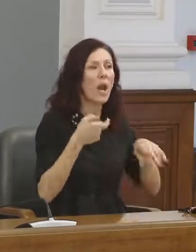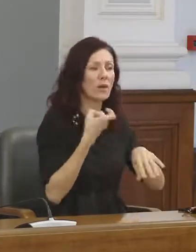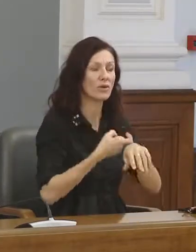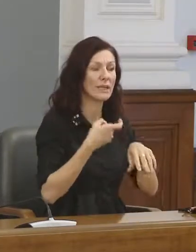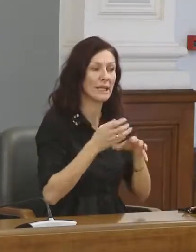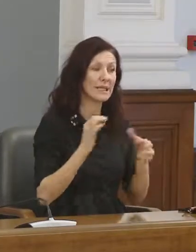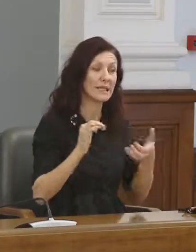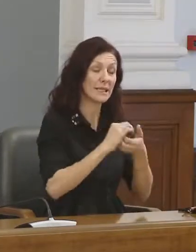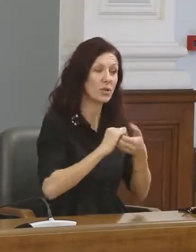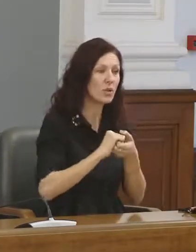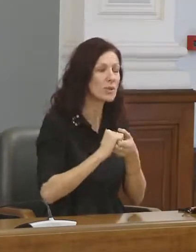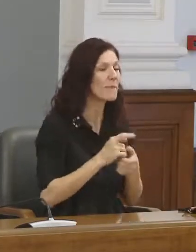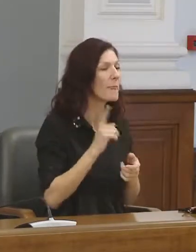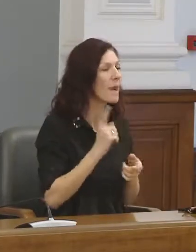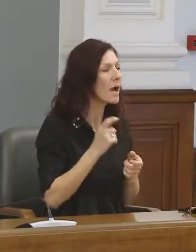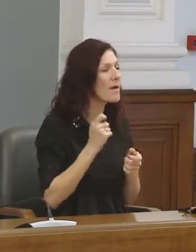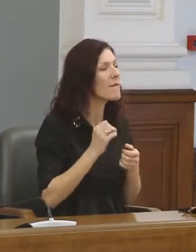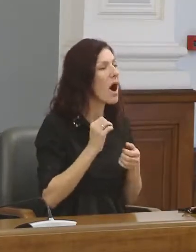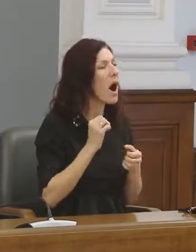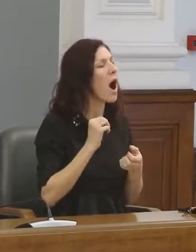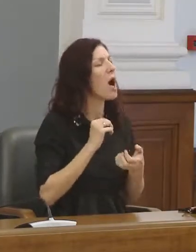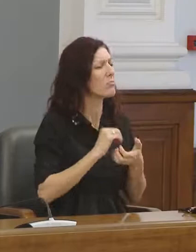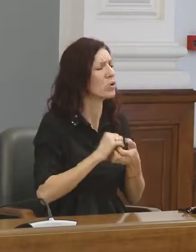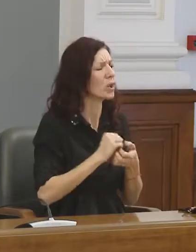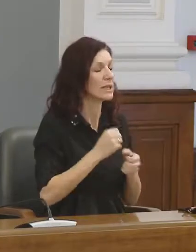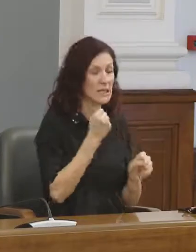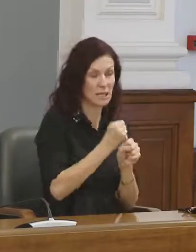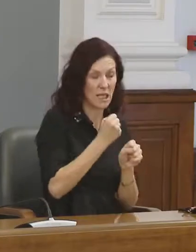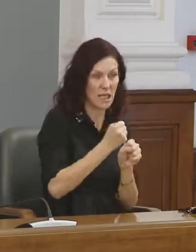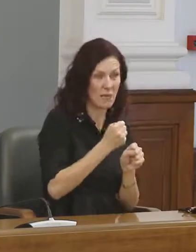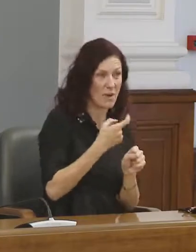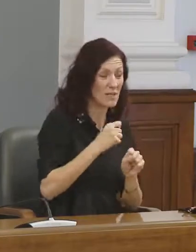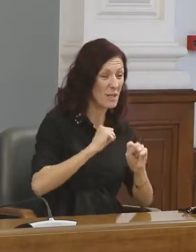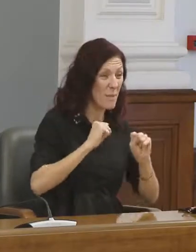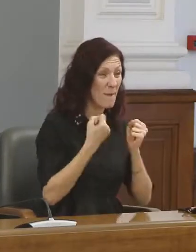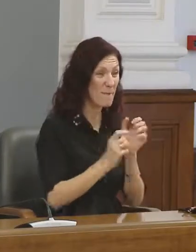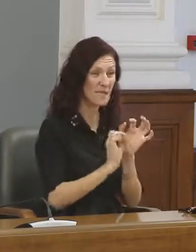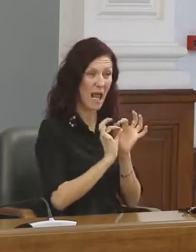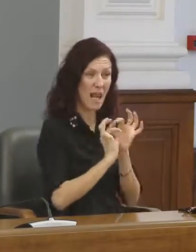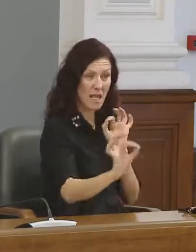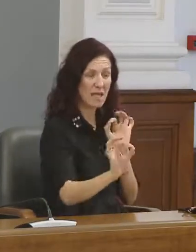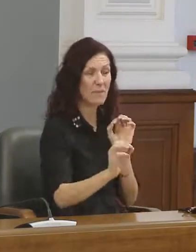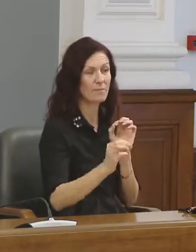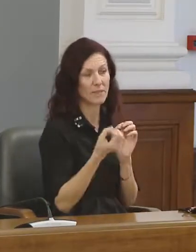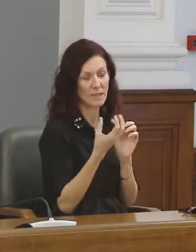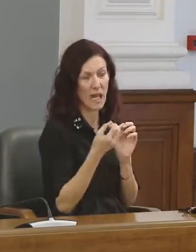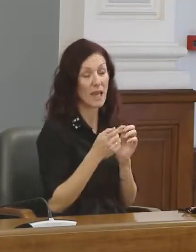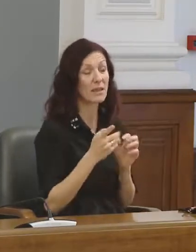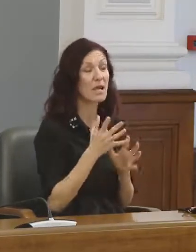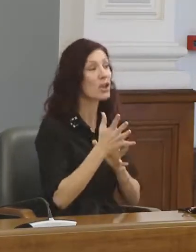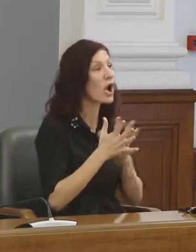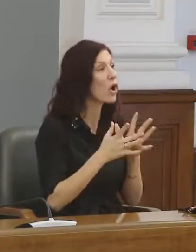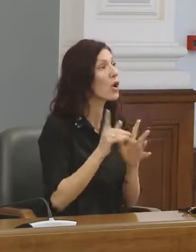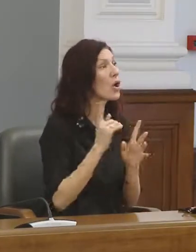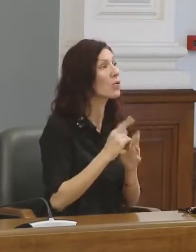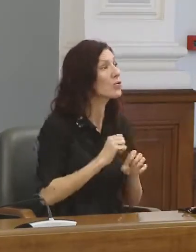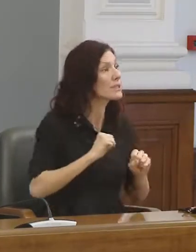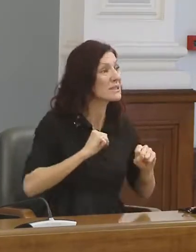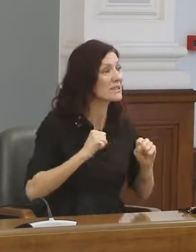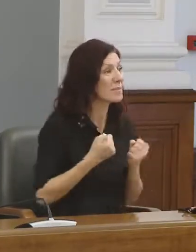организация да създадеме, така че действително да има една бърза линия на хора, които са нуждаещи